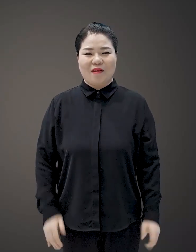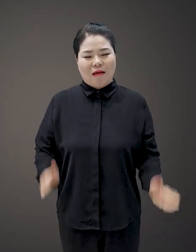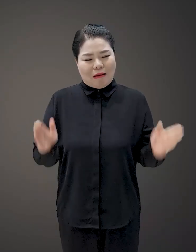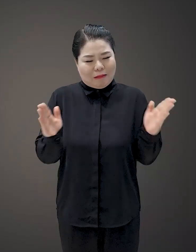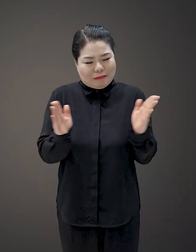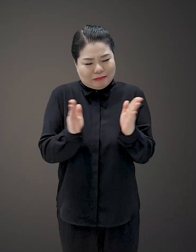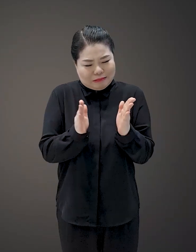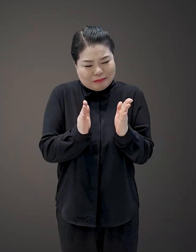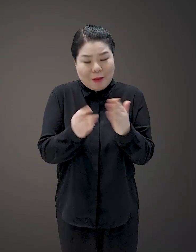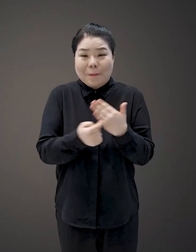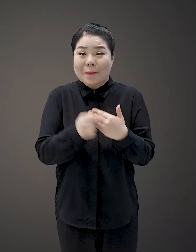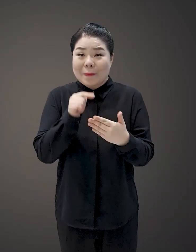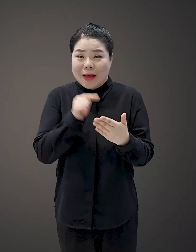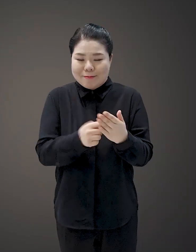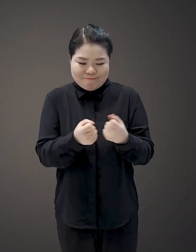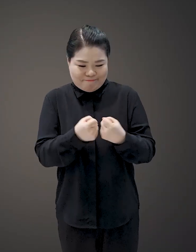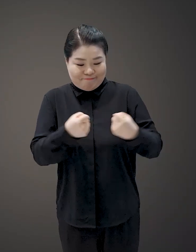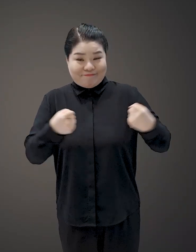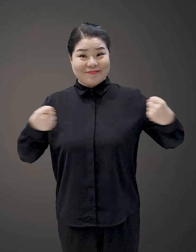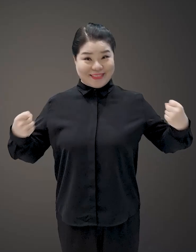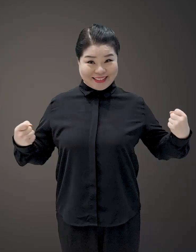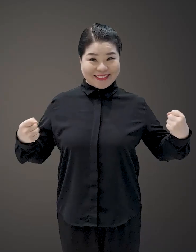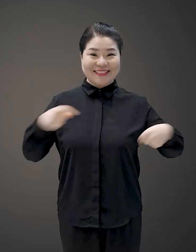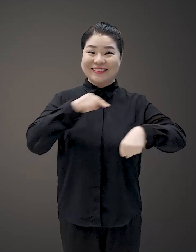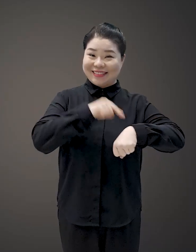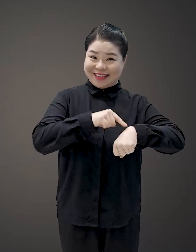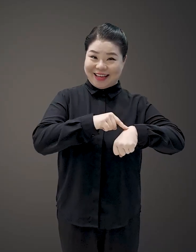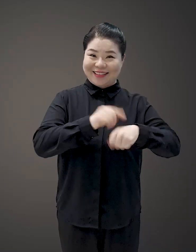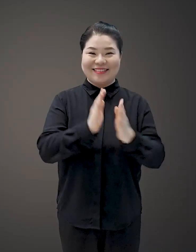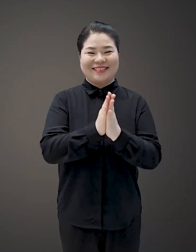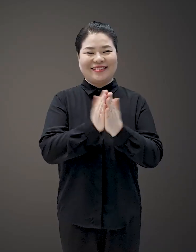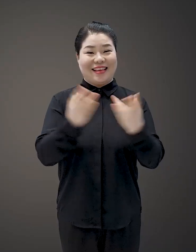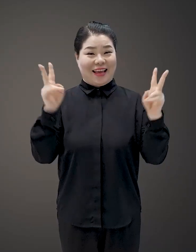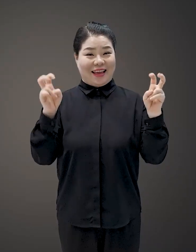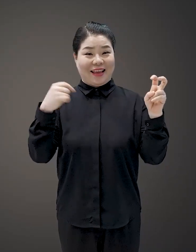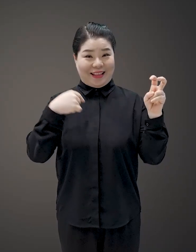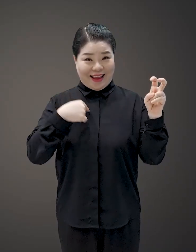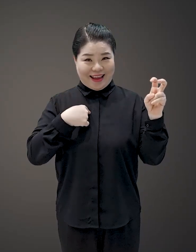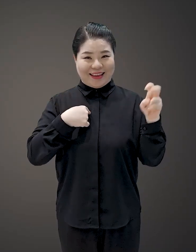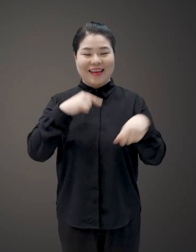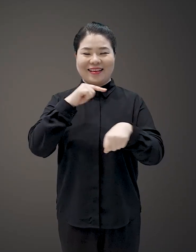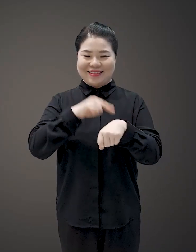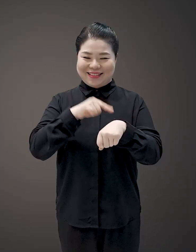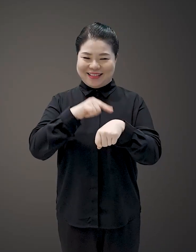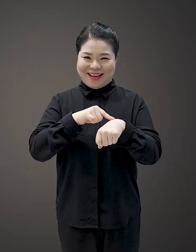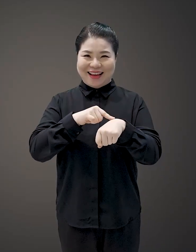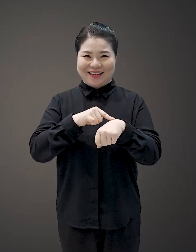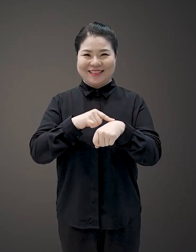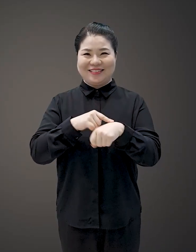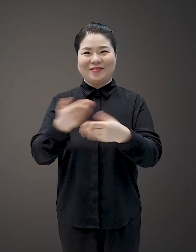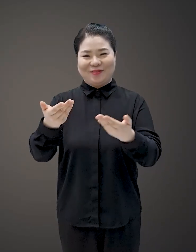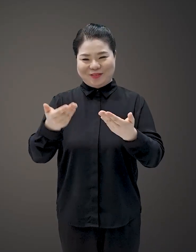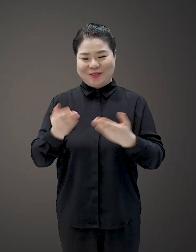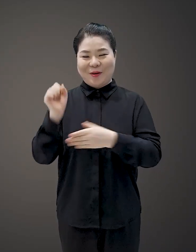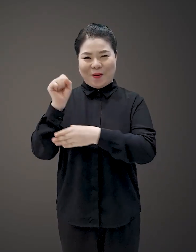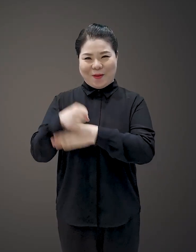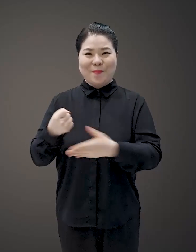좁아지고 줄어든 마음을 넓고 길게 스트레칭하는 시간. 책 나에게 시간을 주기로 했다. 독자 리뷰